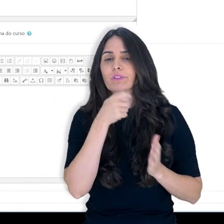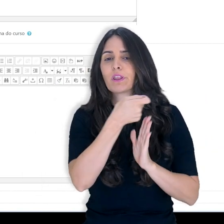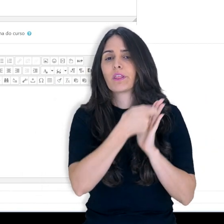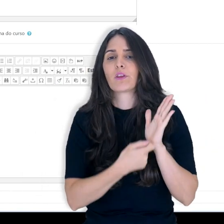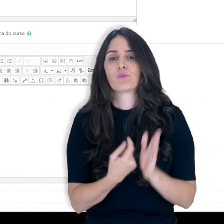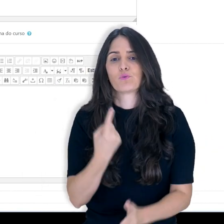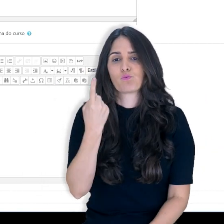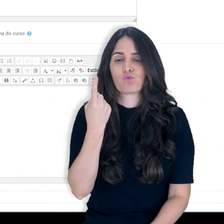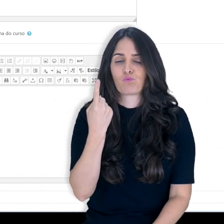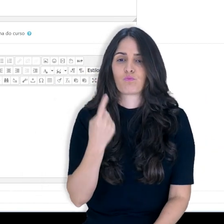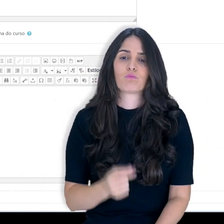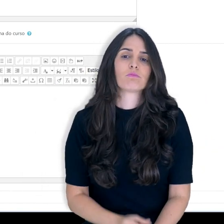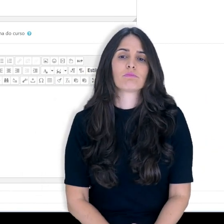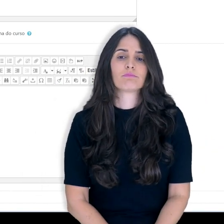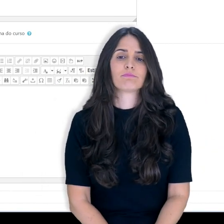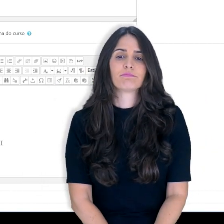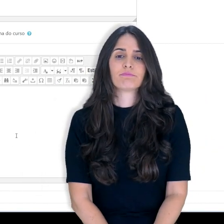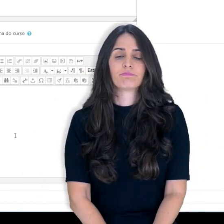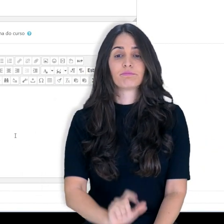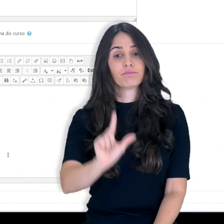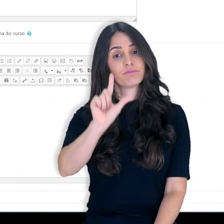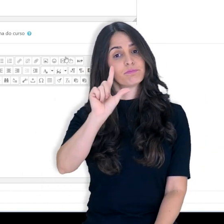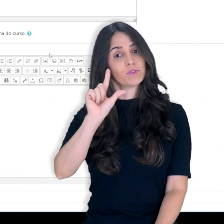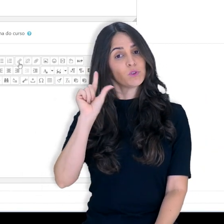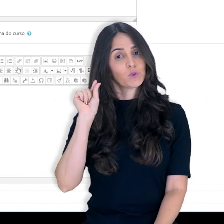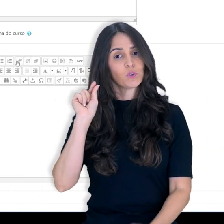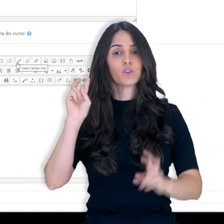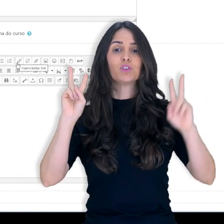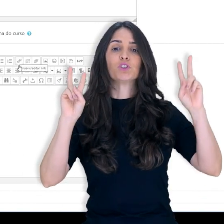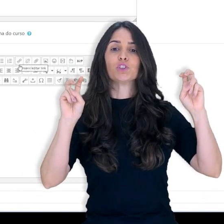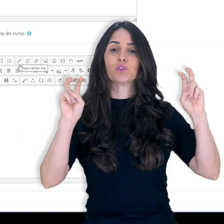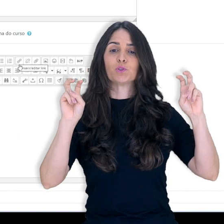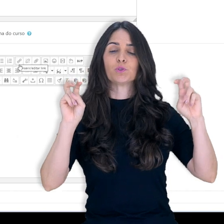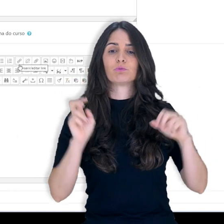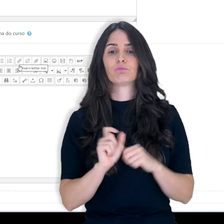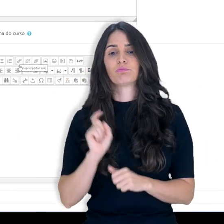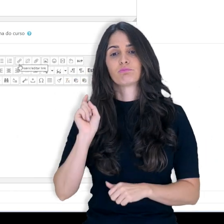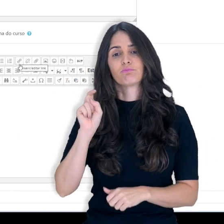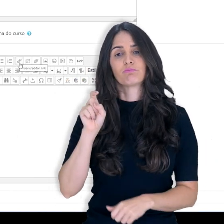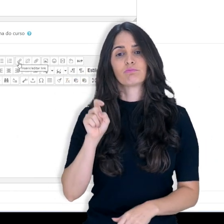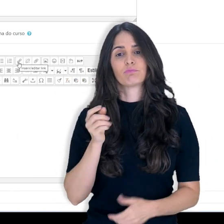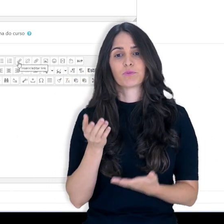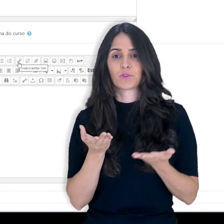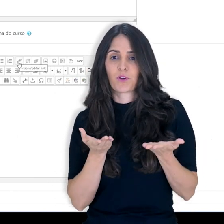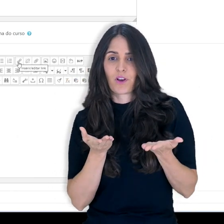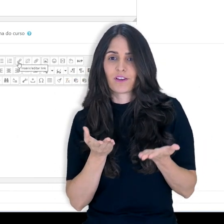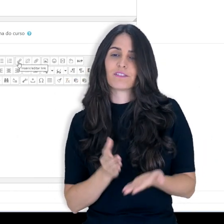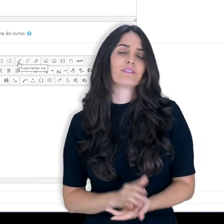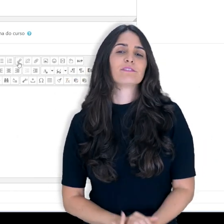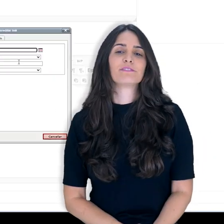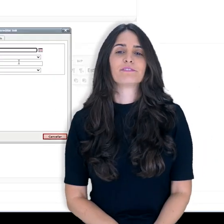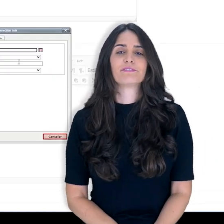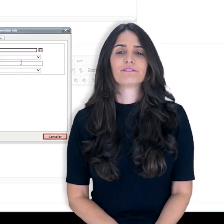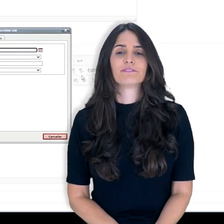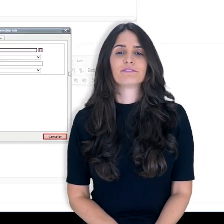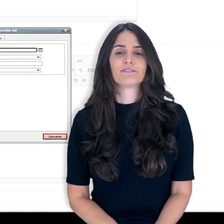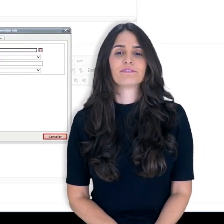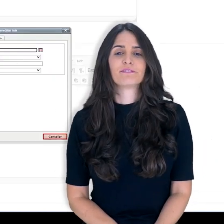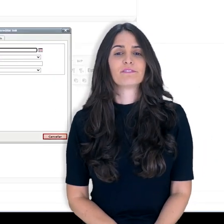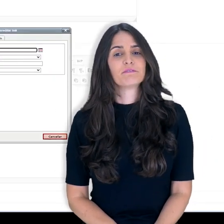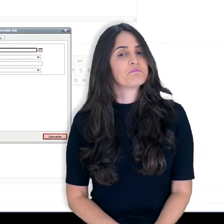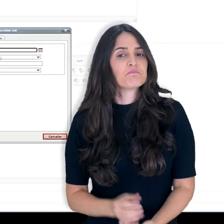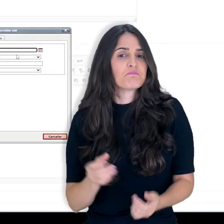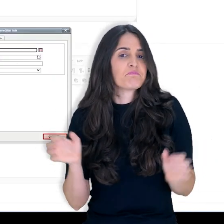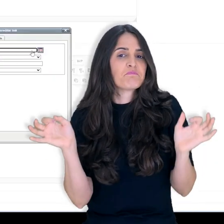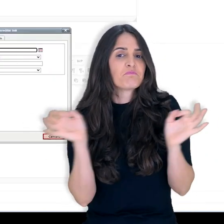texto 1 vou selecionar esse título e vou aqui nesse botãozinho de inserir um link